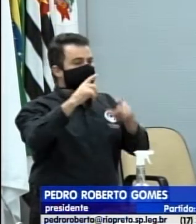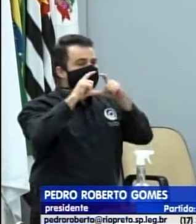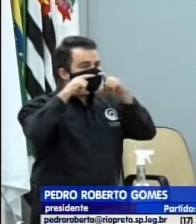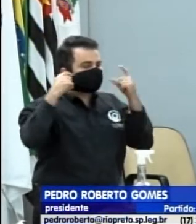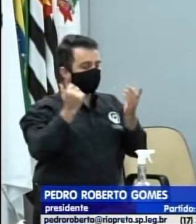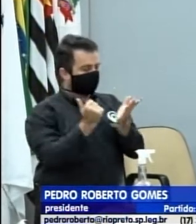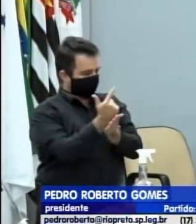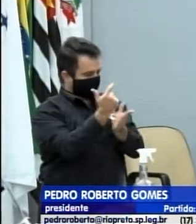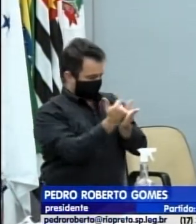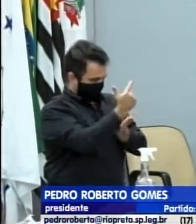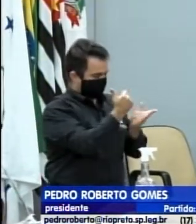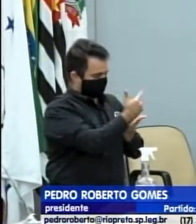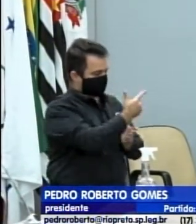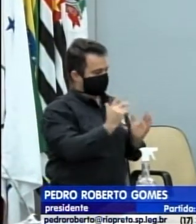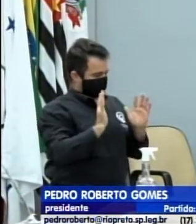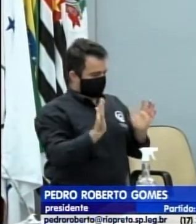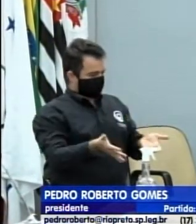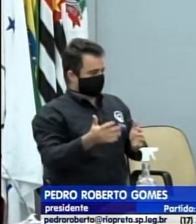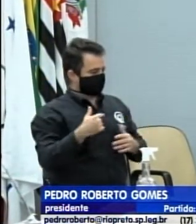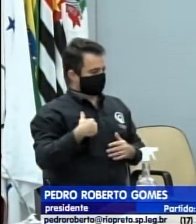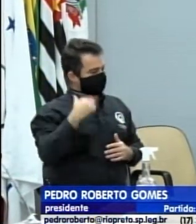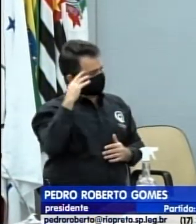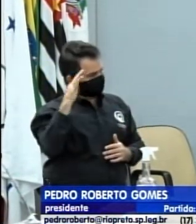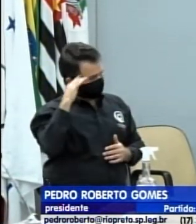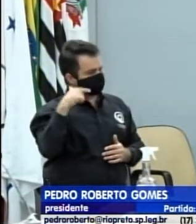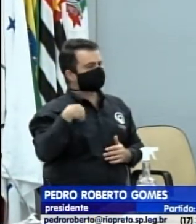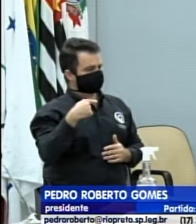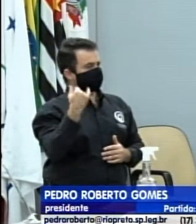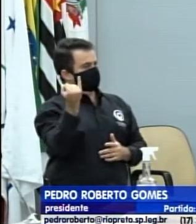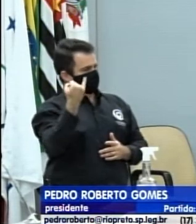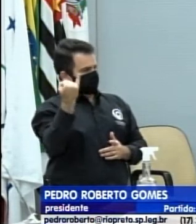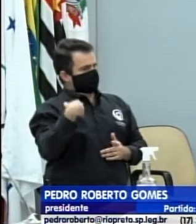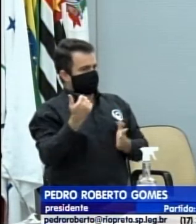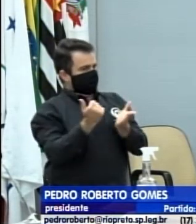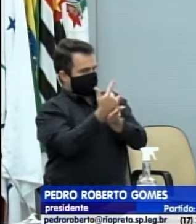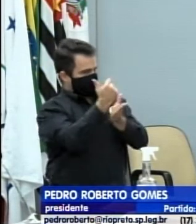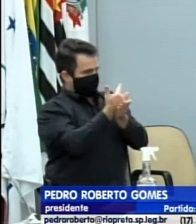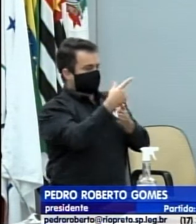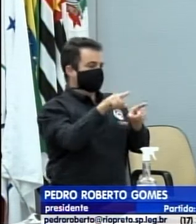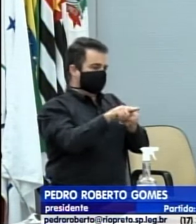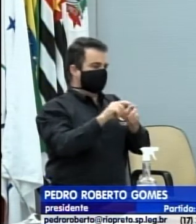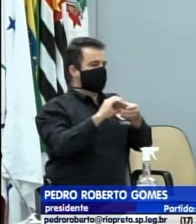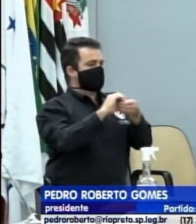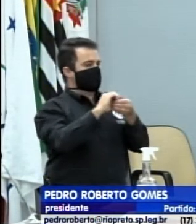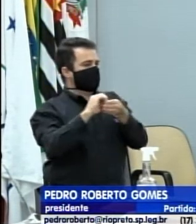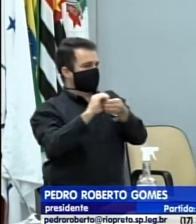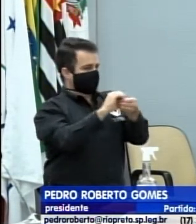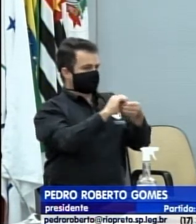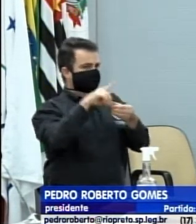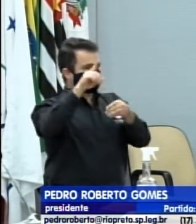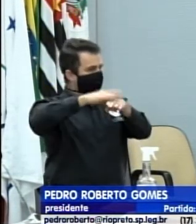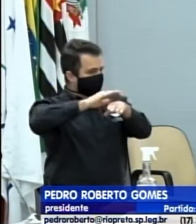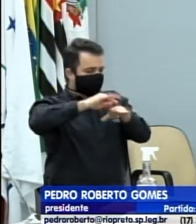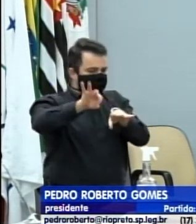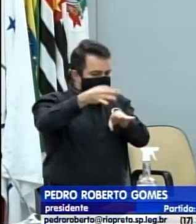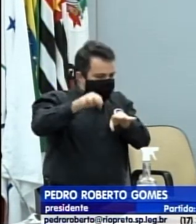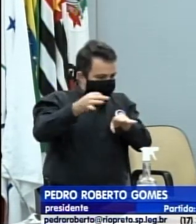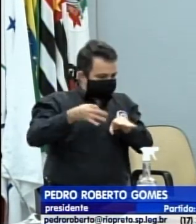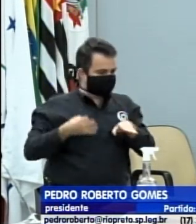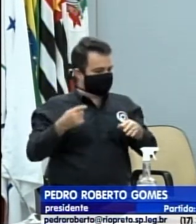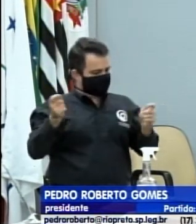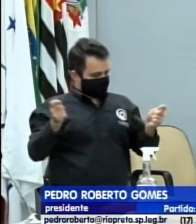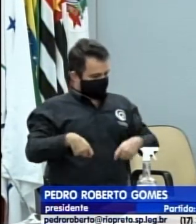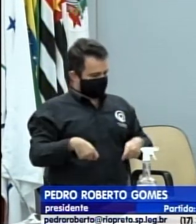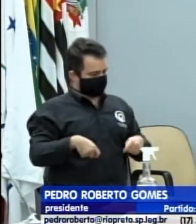inclusive, que houvesse a compra de máscara, porém, pelas cooperativas, que elas fossem confeccionadas pelas cooperativas. Mudou